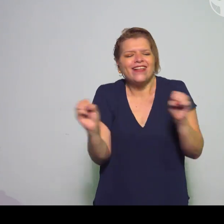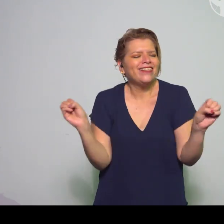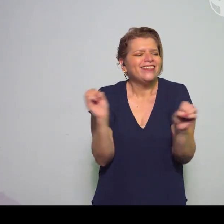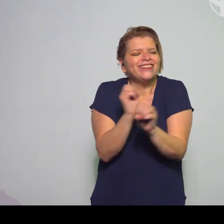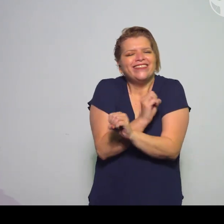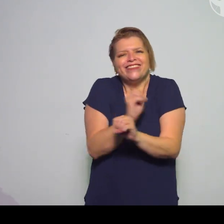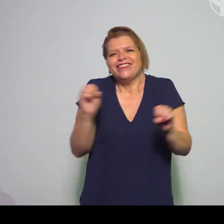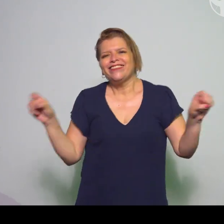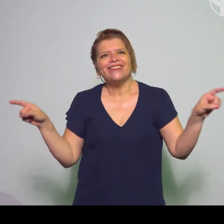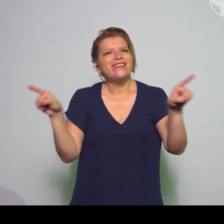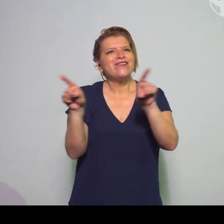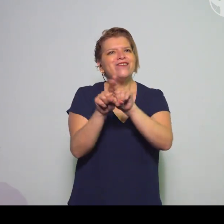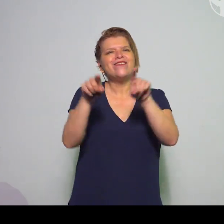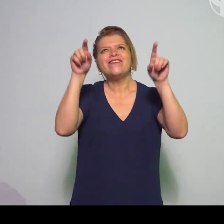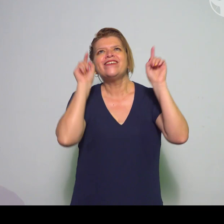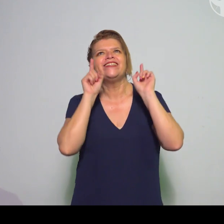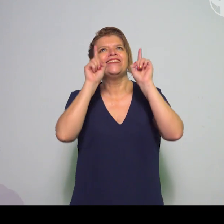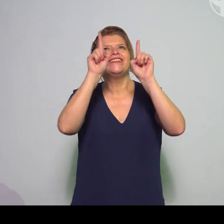así eres tú,